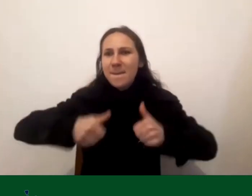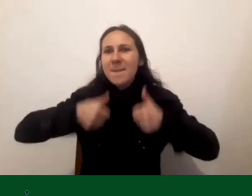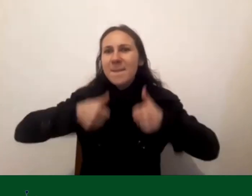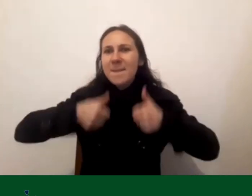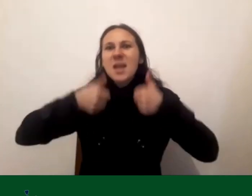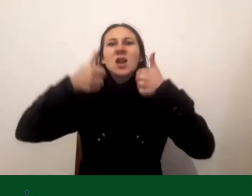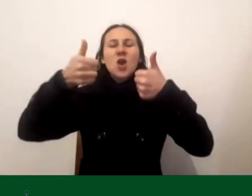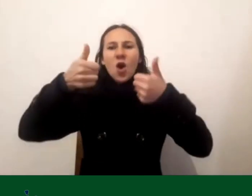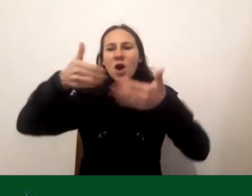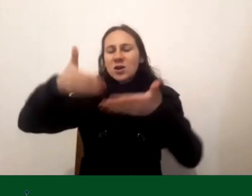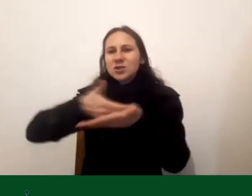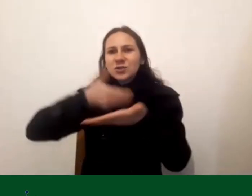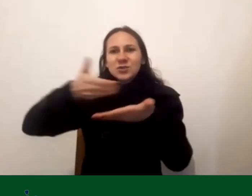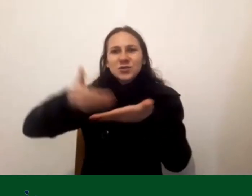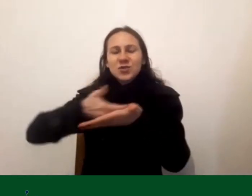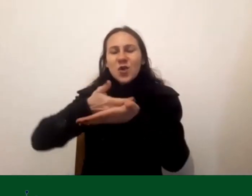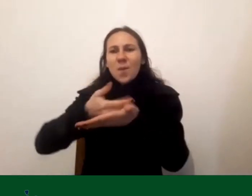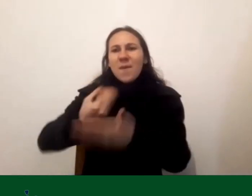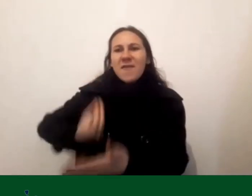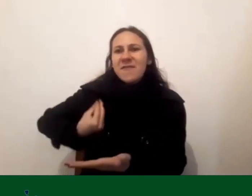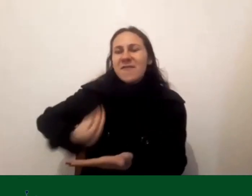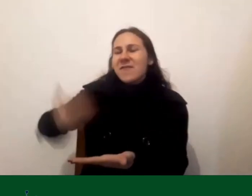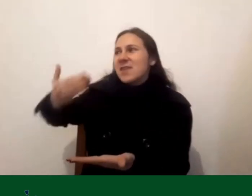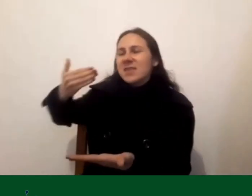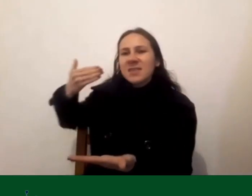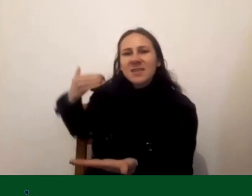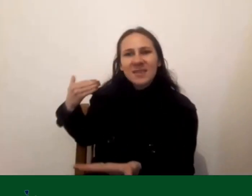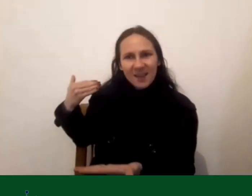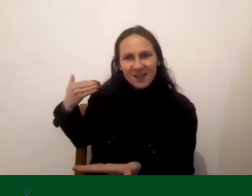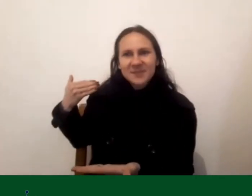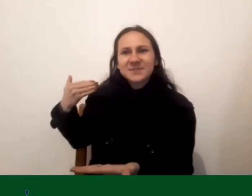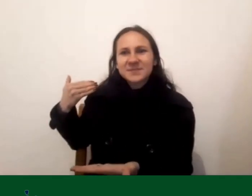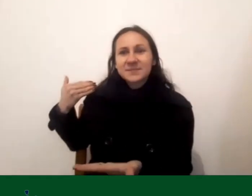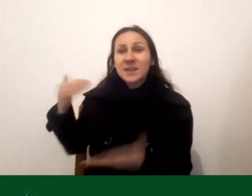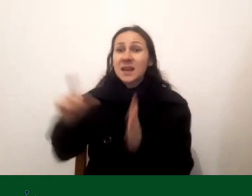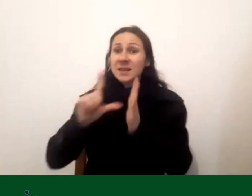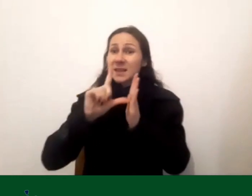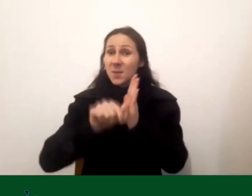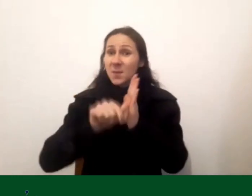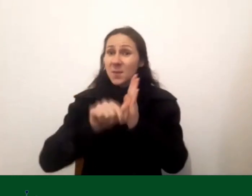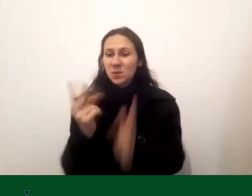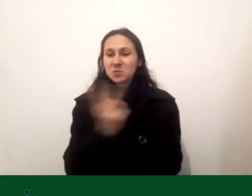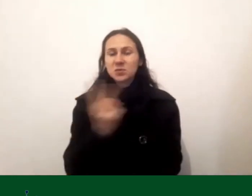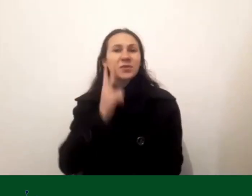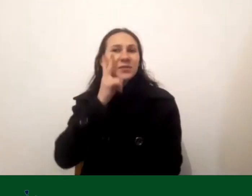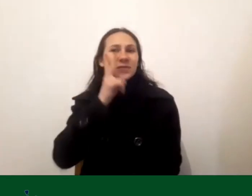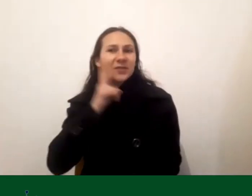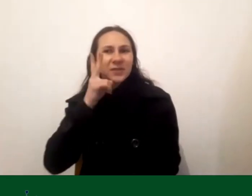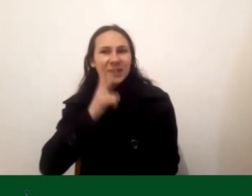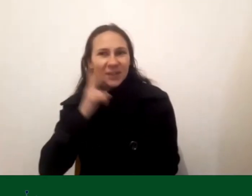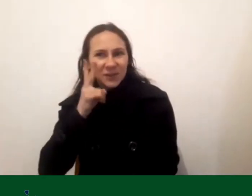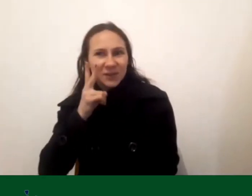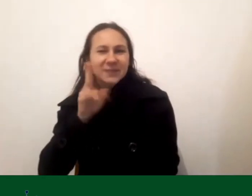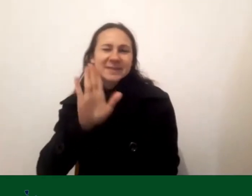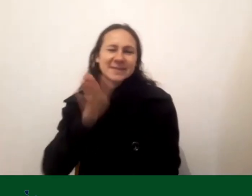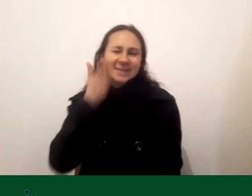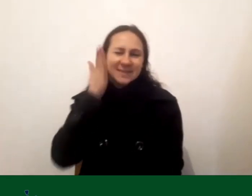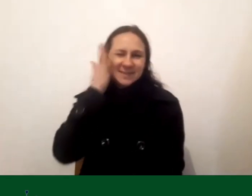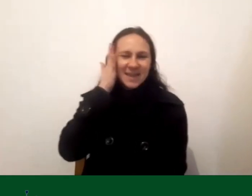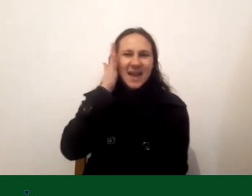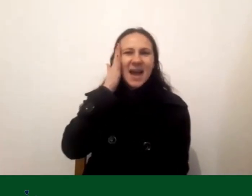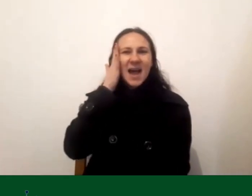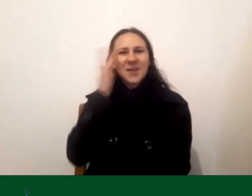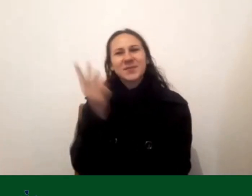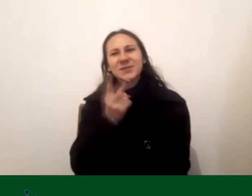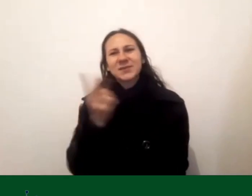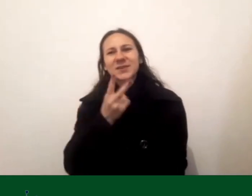na sua vida. Depois, eles tomaram o vinho e sabe, o vinho soltou a língua deles.